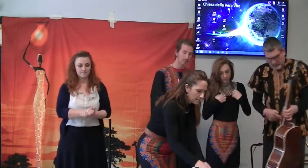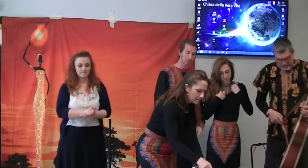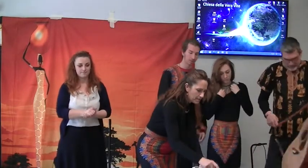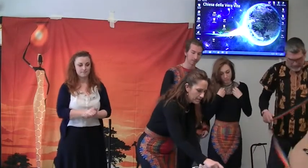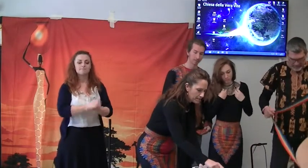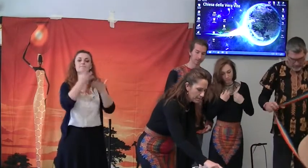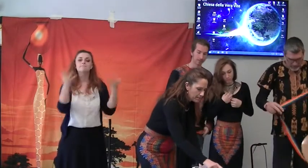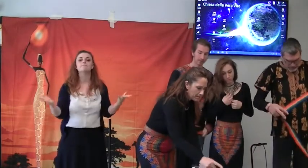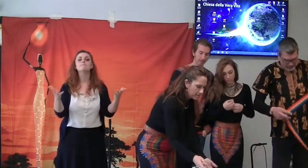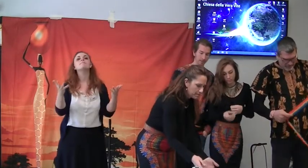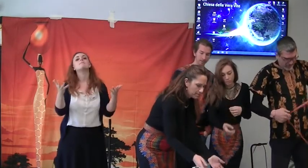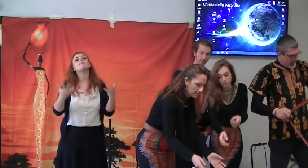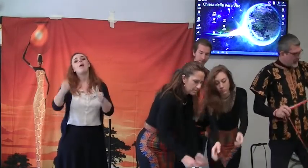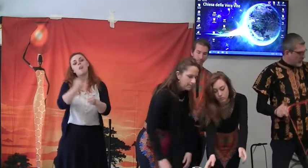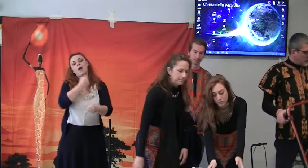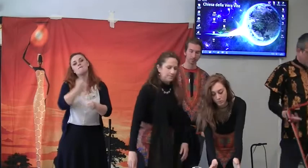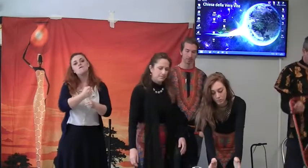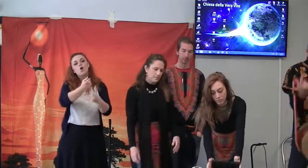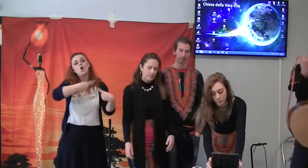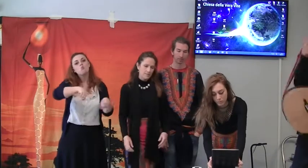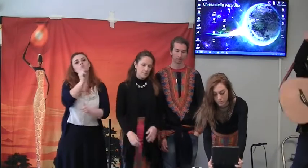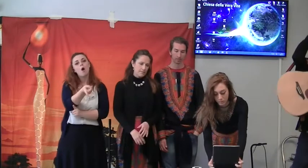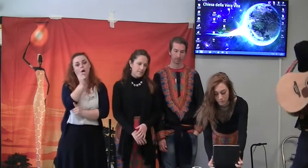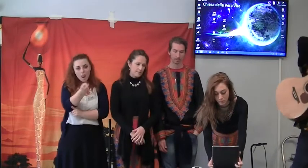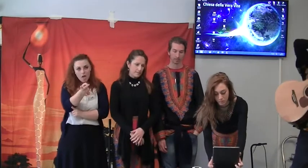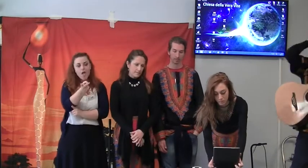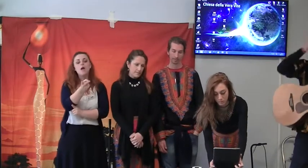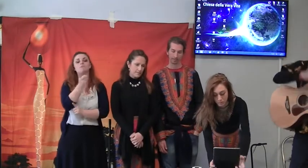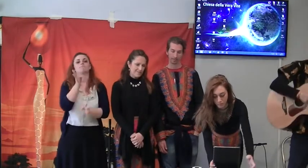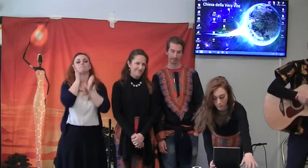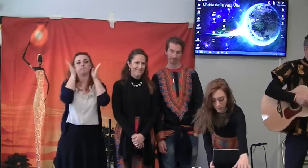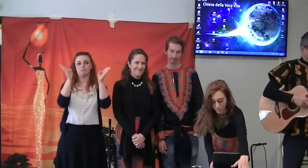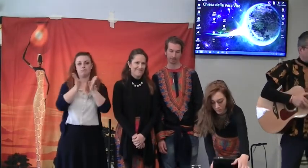Allora, uno dei ministeri che abbiamo svolto in Africa era quello del worship.